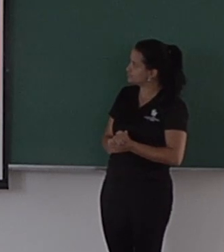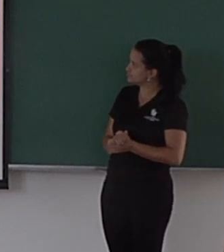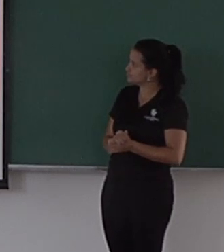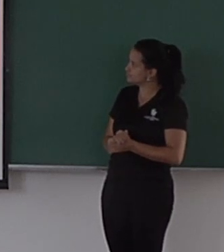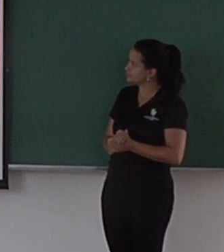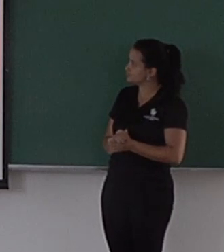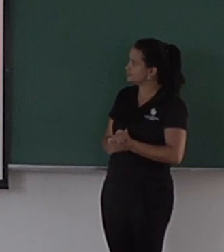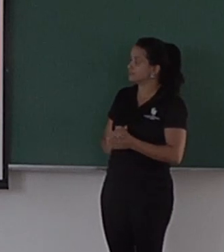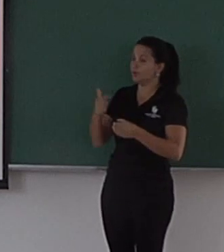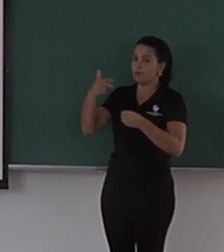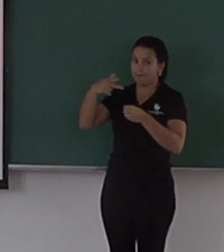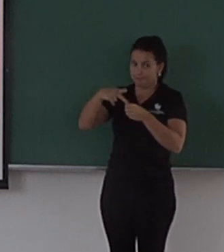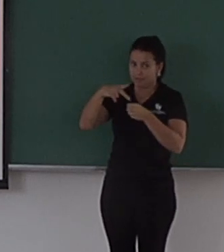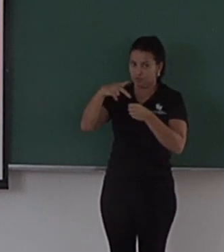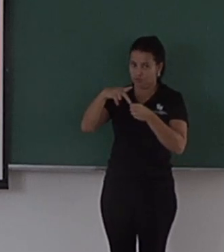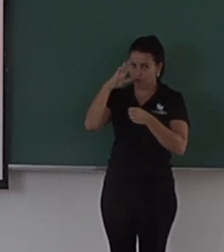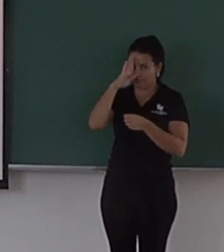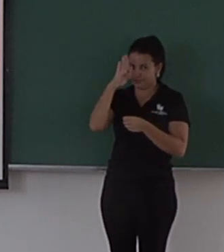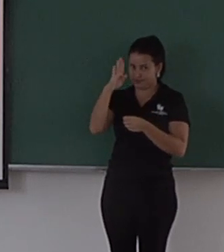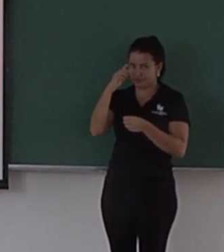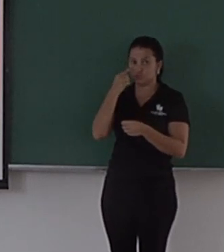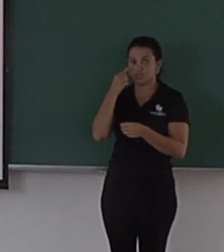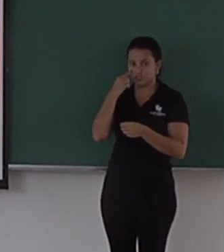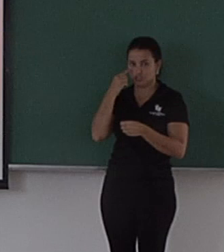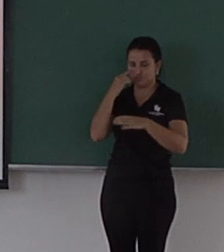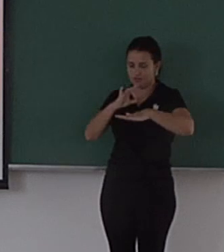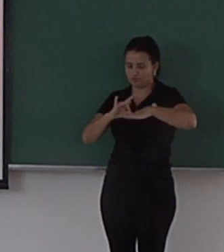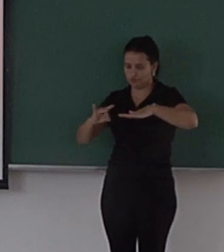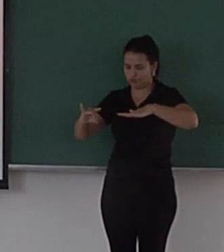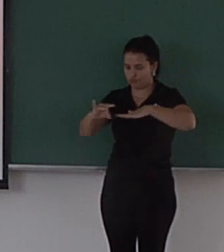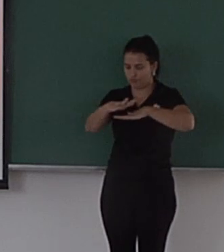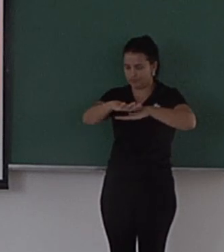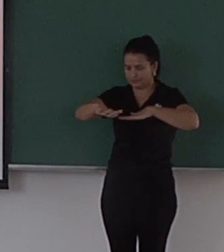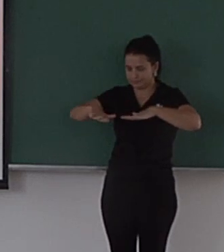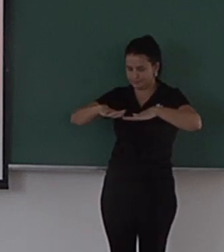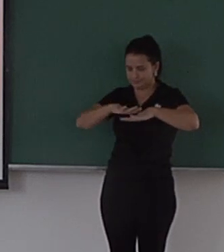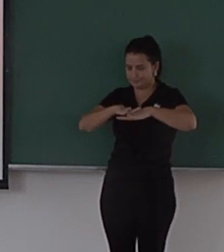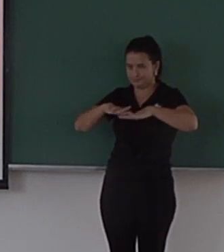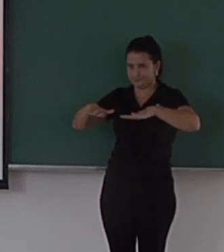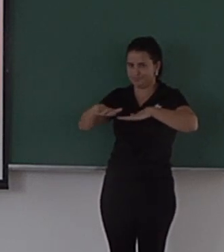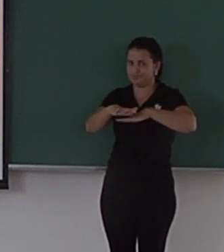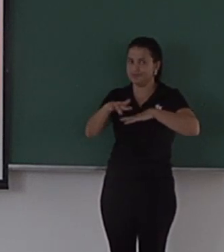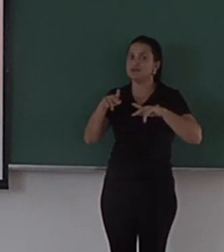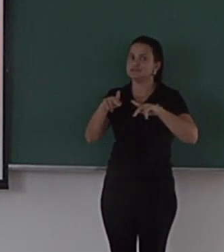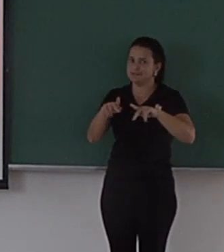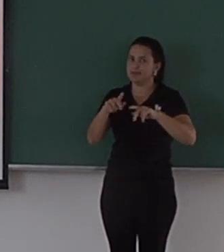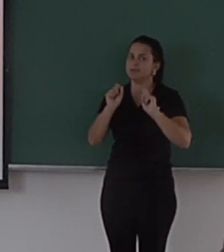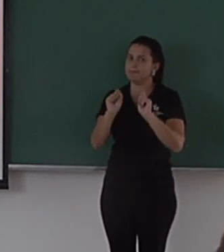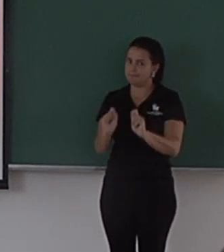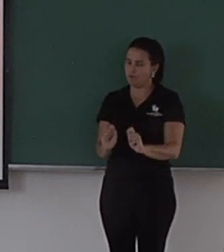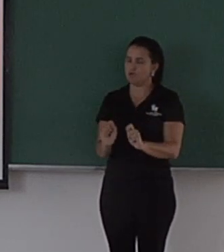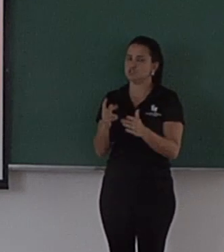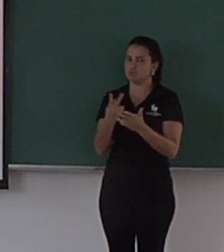O petróleo, principalmente, que é esse que a gente vê aí fazendo asfaltamento de rua e tal, é frequente também queimadura. Os indivíduos, eles